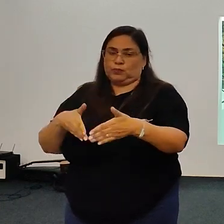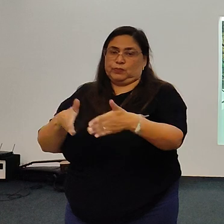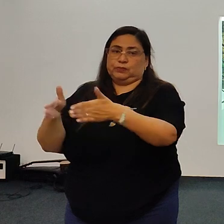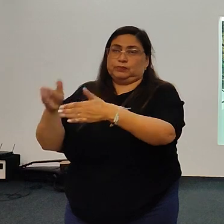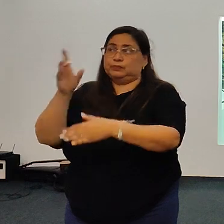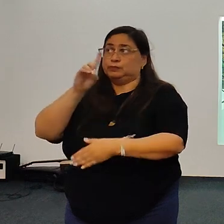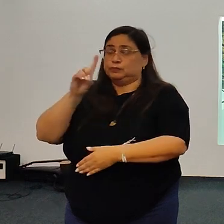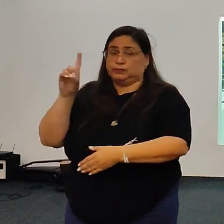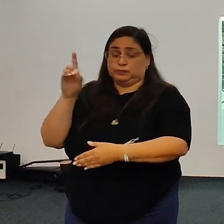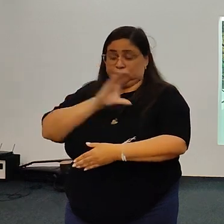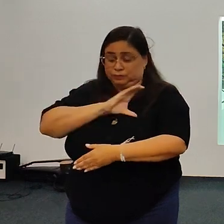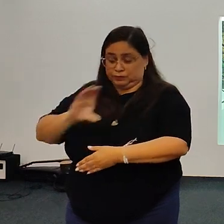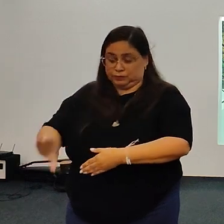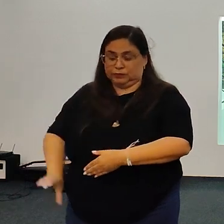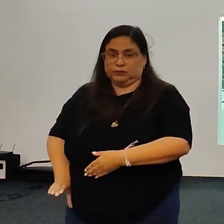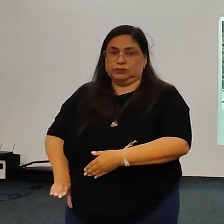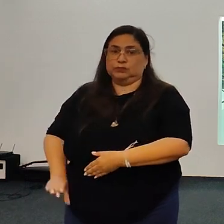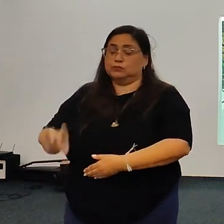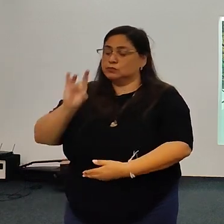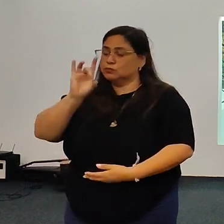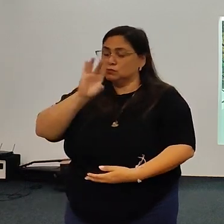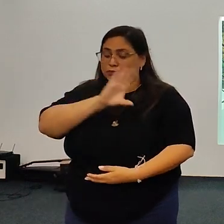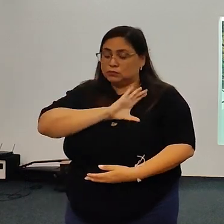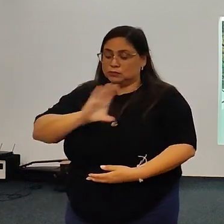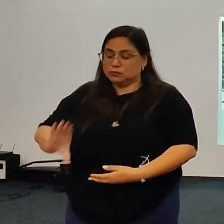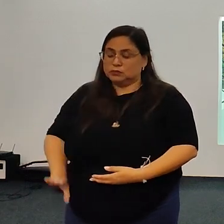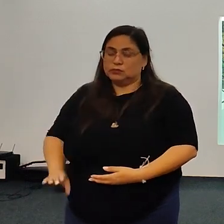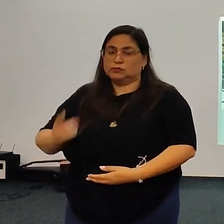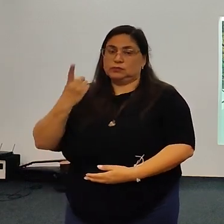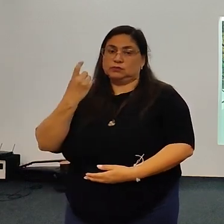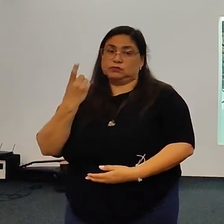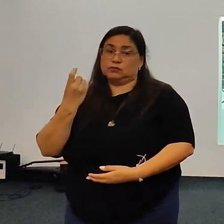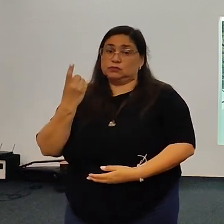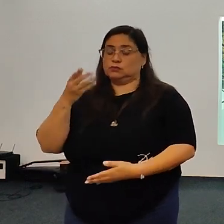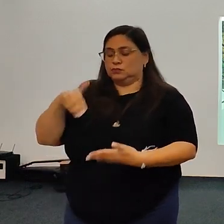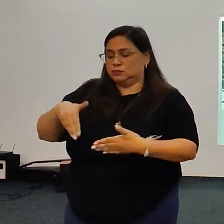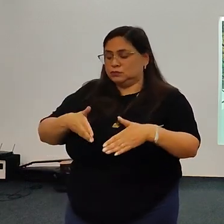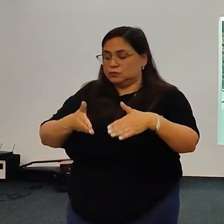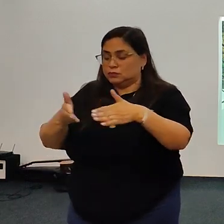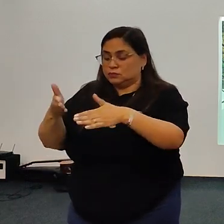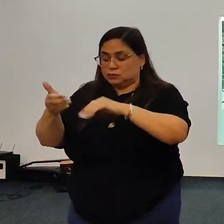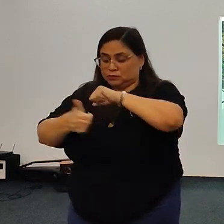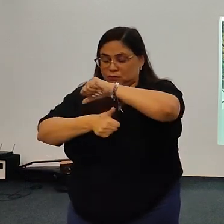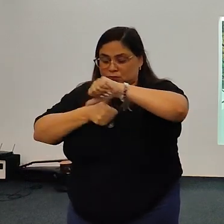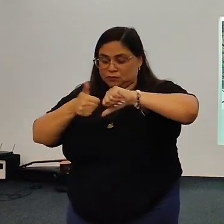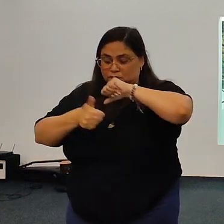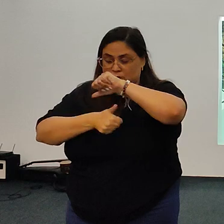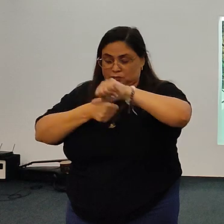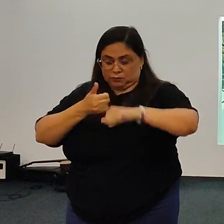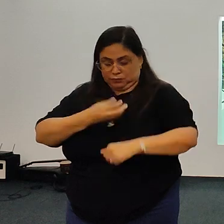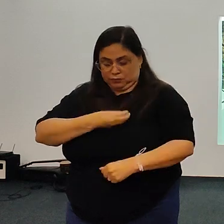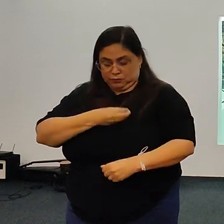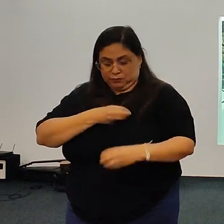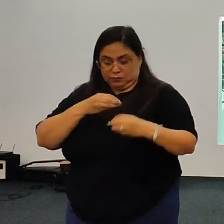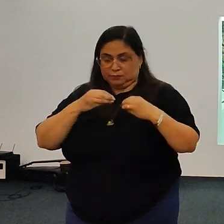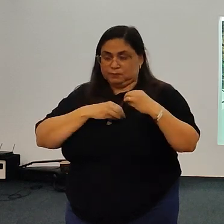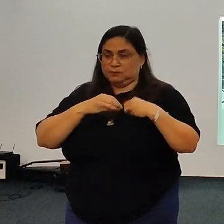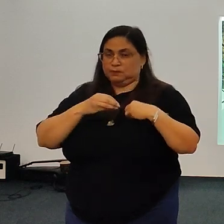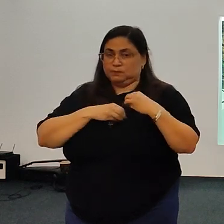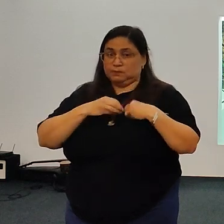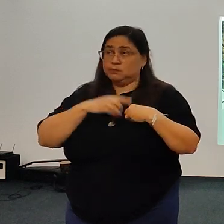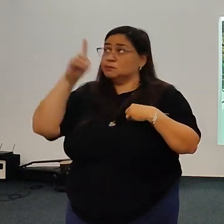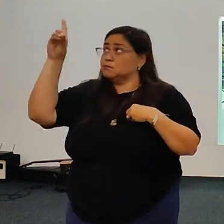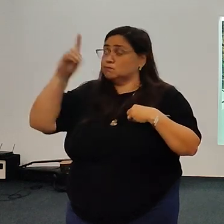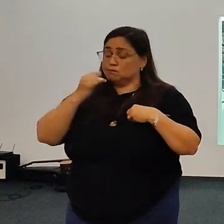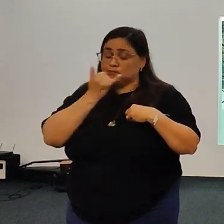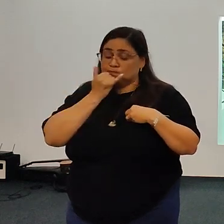caminho. Apenas Cristo restaura a nossa vida e perdoa os nossos pecados na cruz do